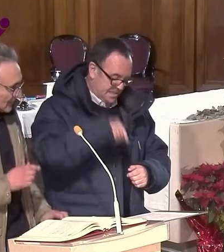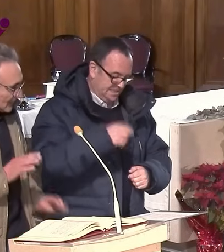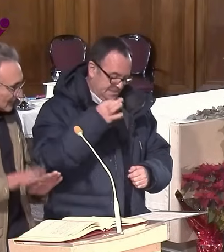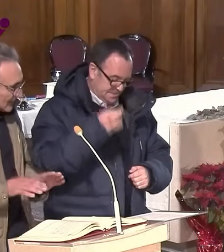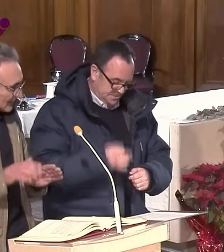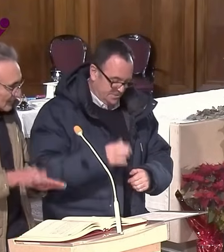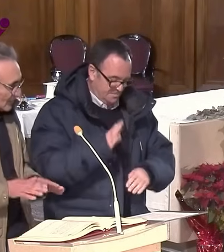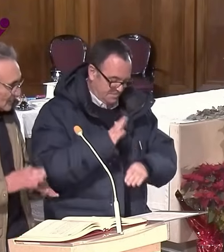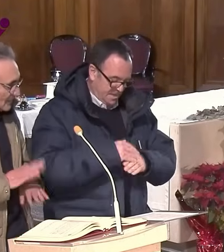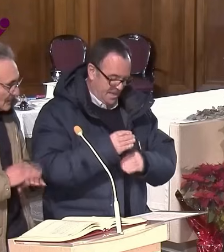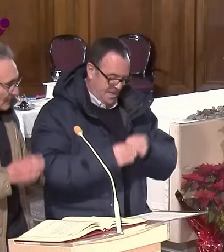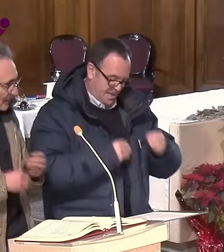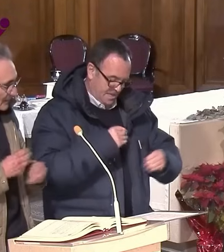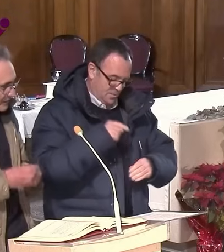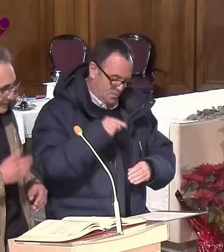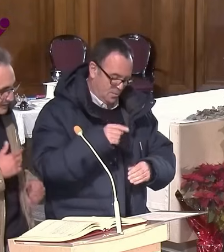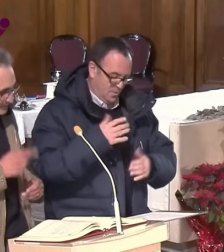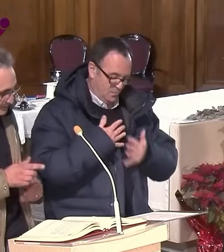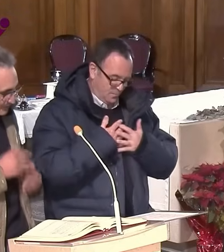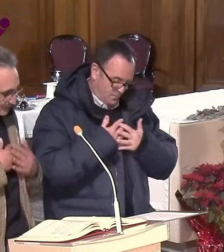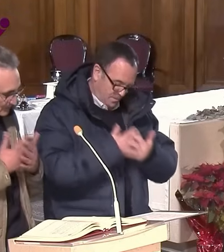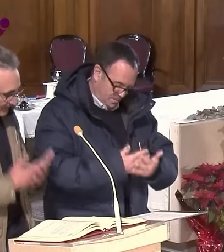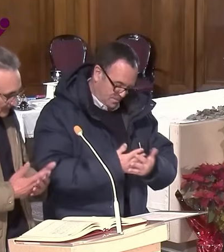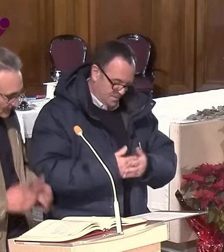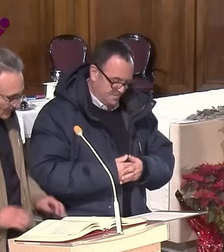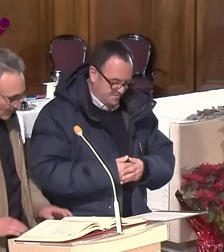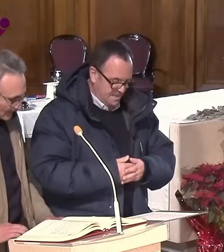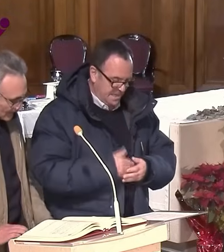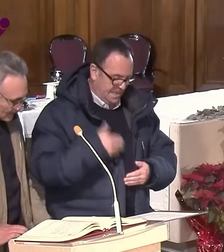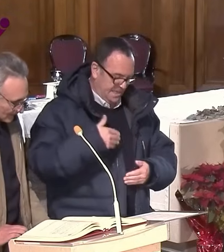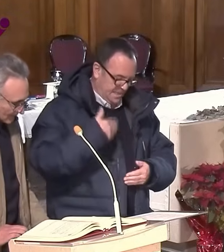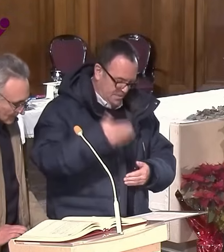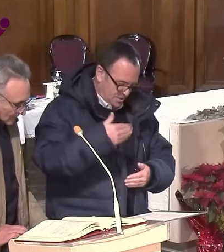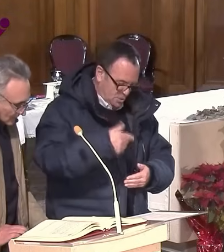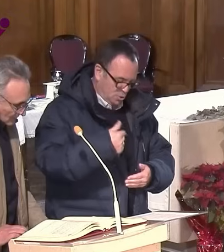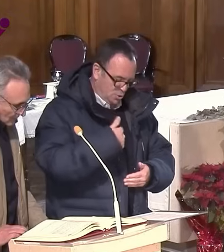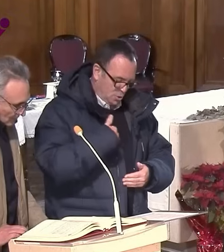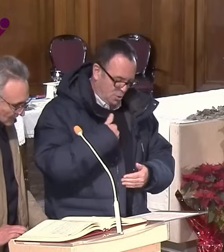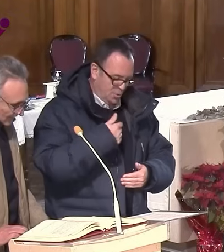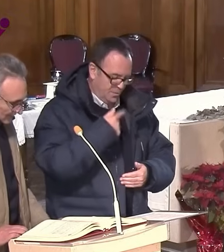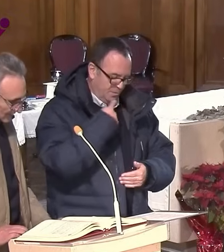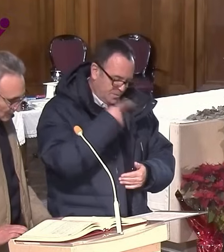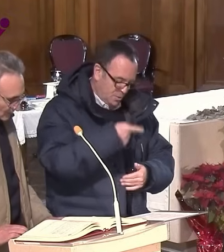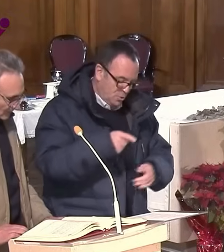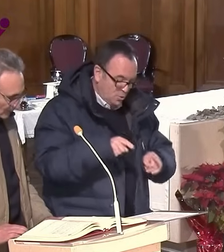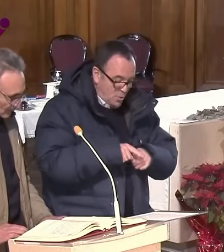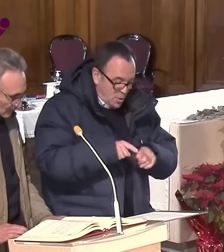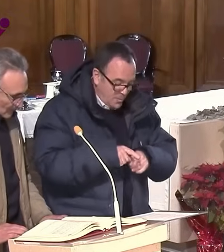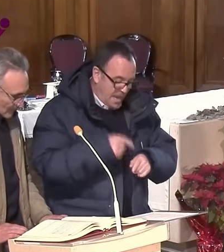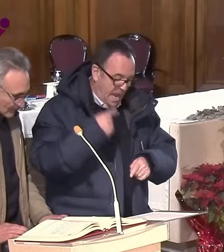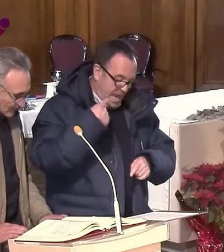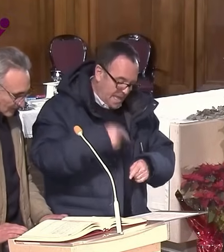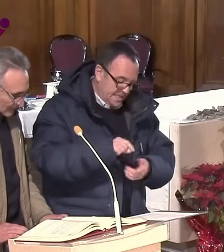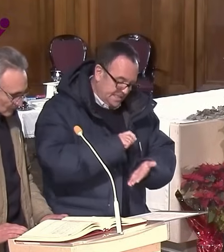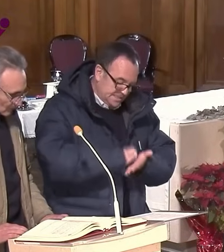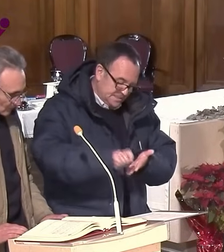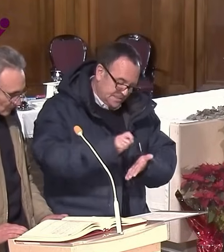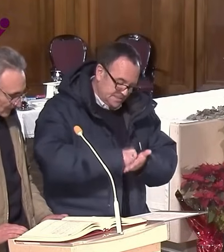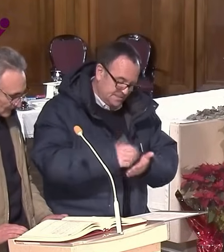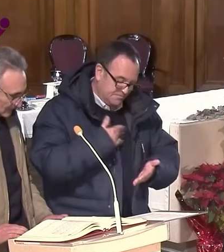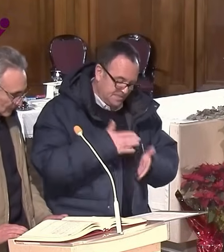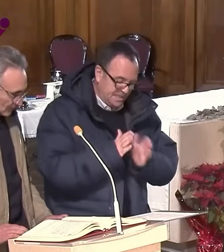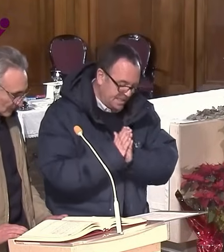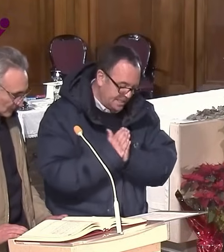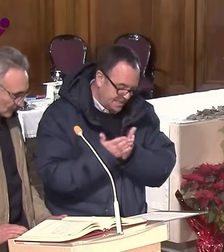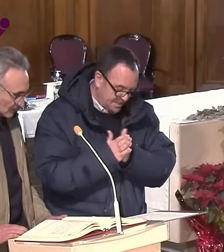Señor, aquí estoy para hacer tu voluntad. Como está escrito en mi libro, para hacer tu